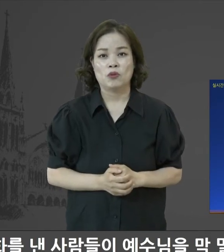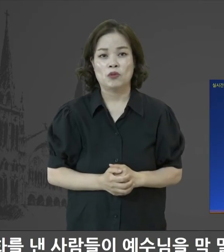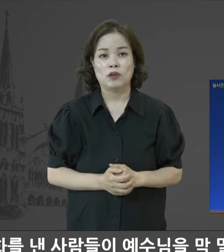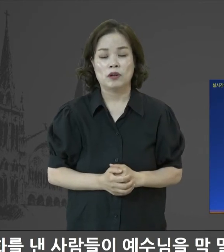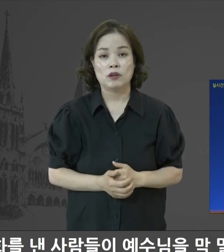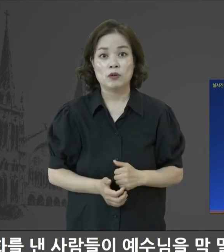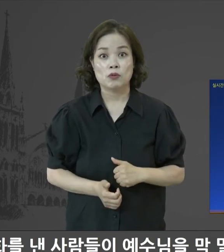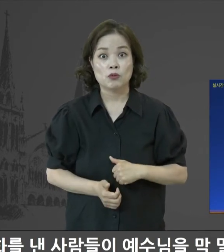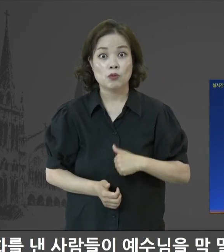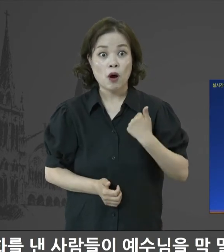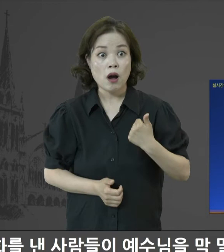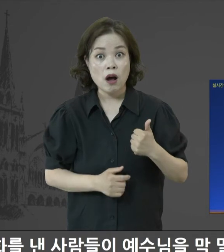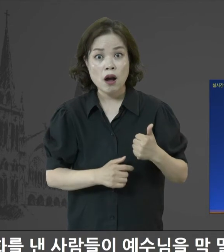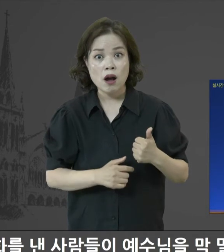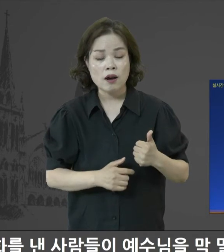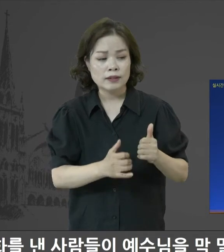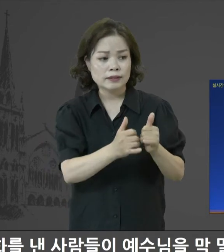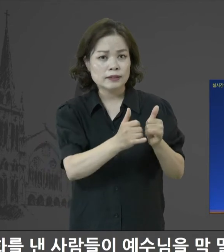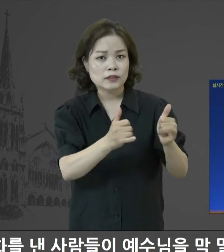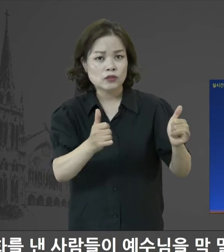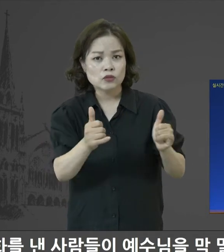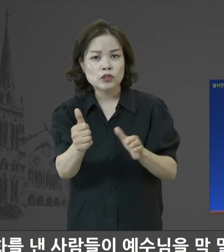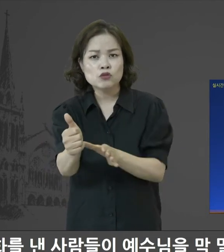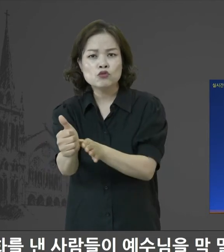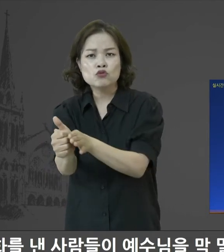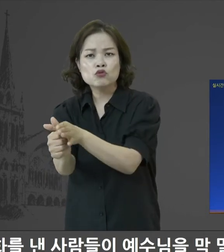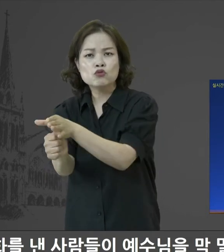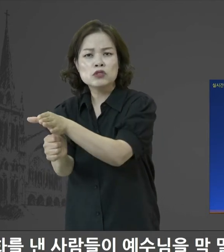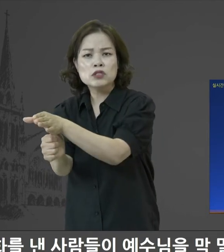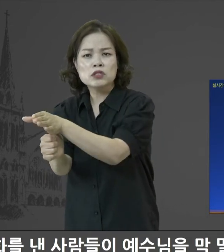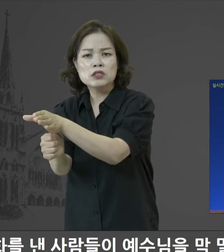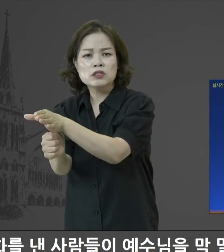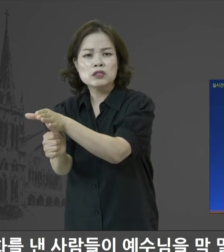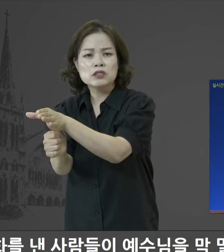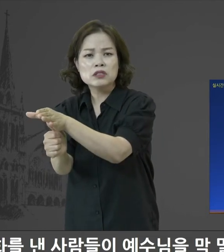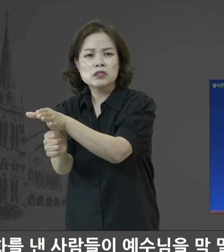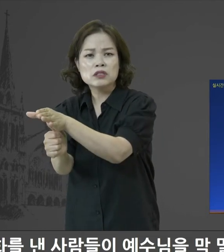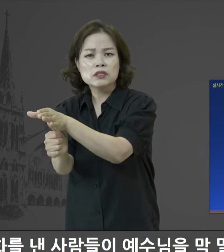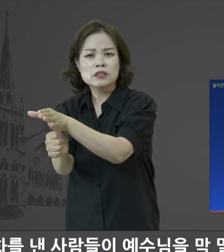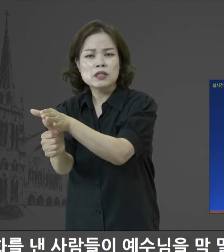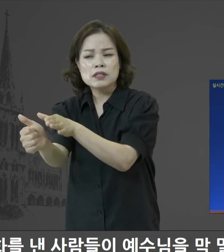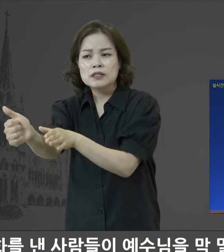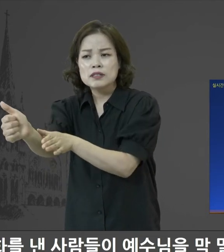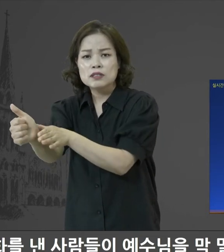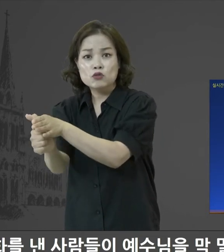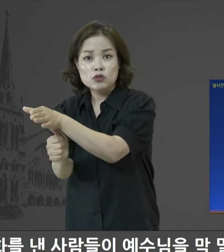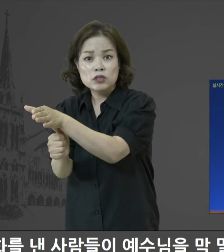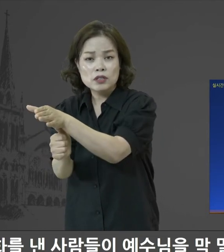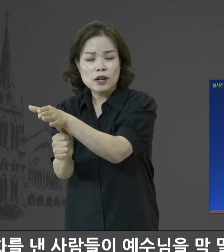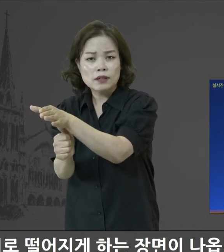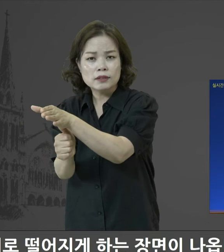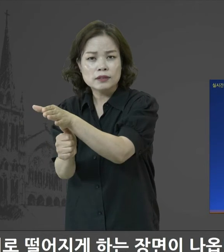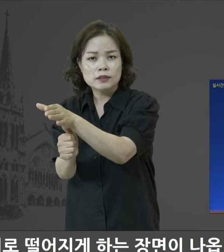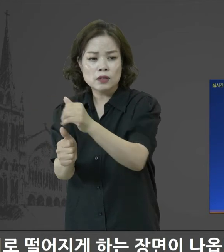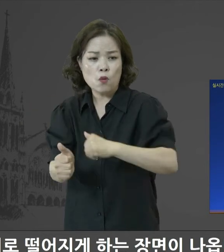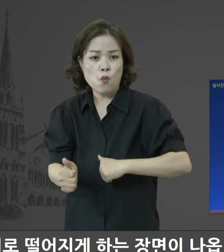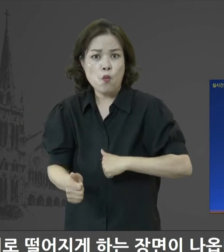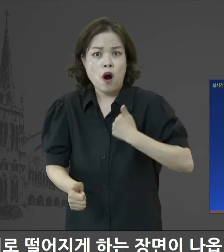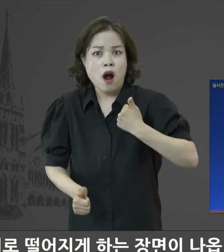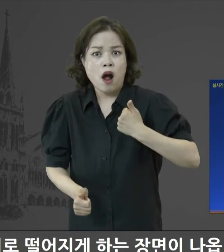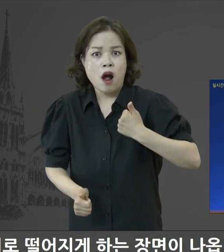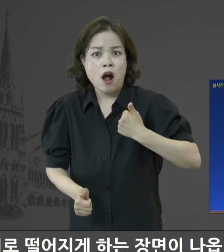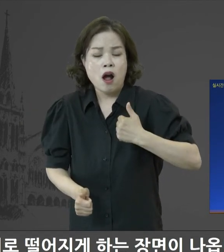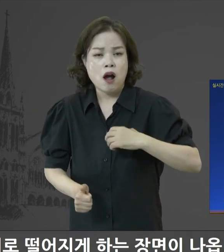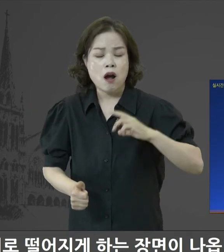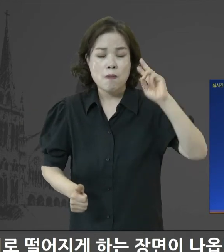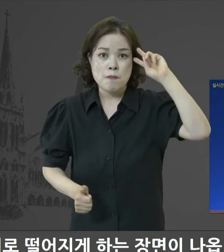이 화는 사람을 죽이려고 사람을 죽이는 살인까지를 불러일으키는 이런 분노라는